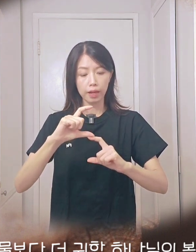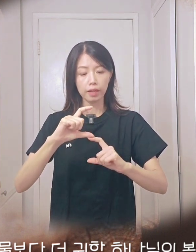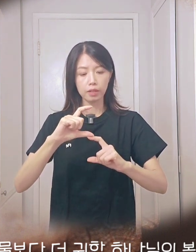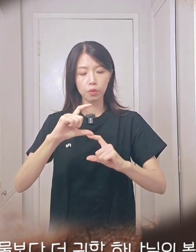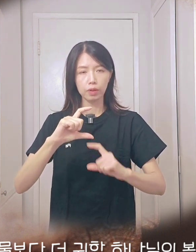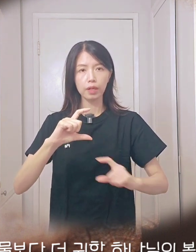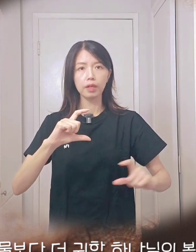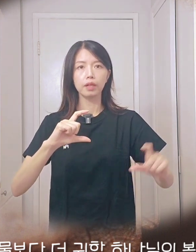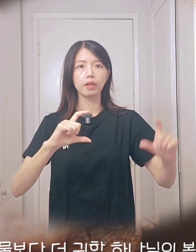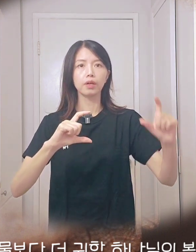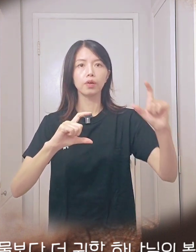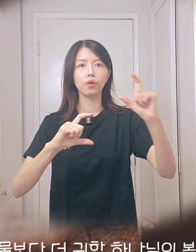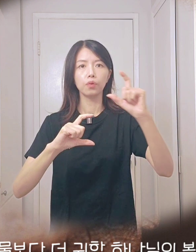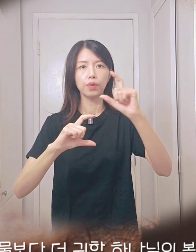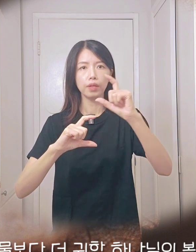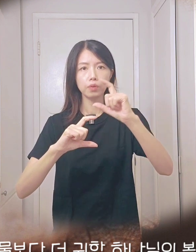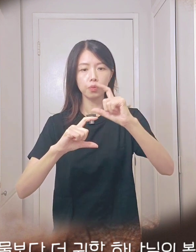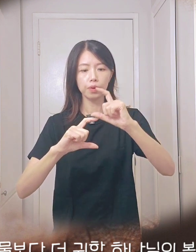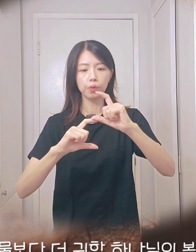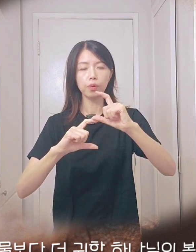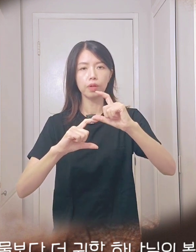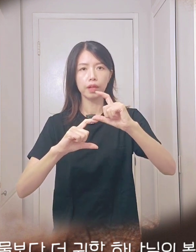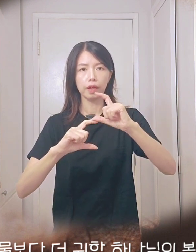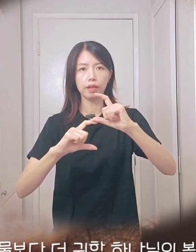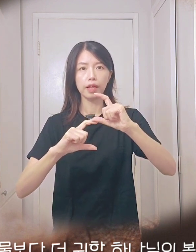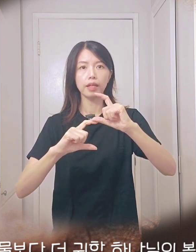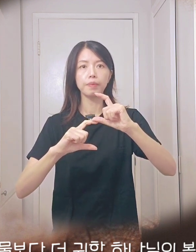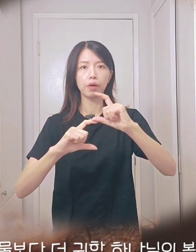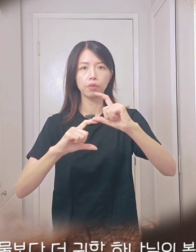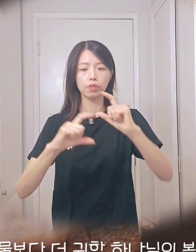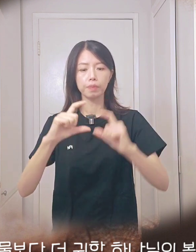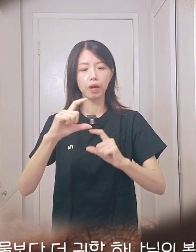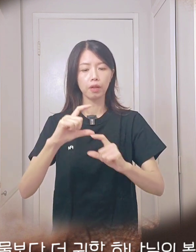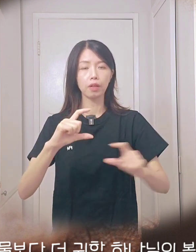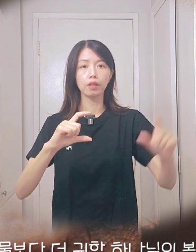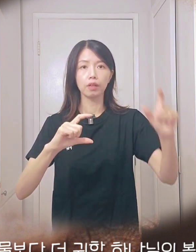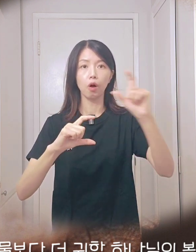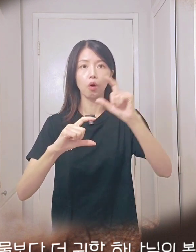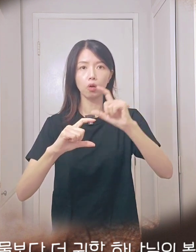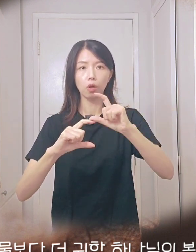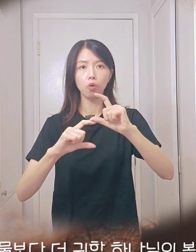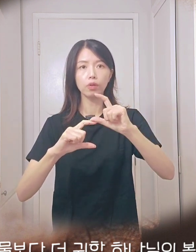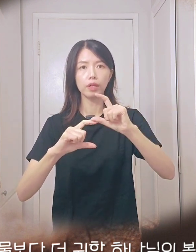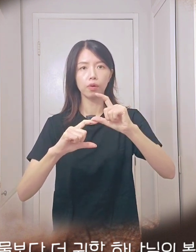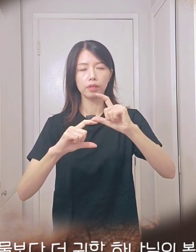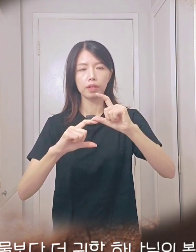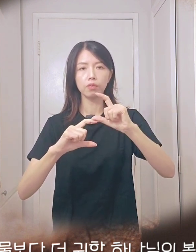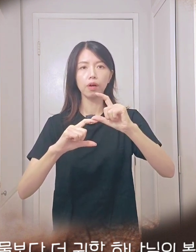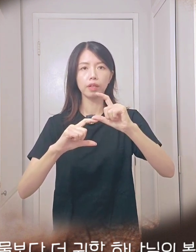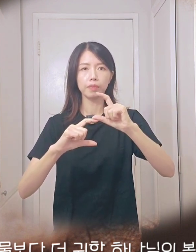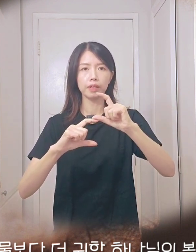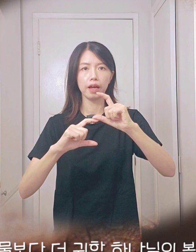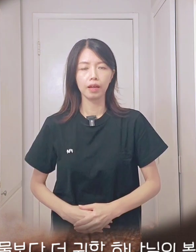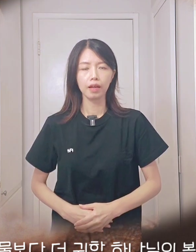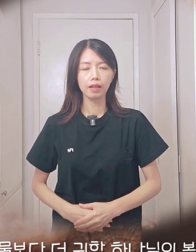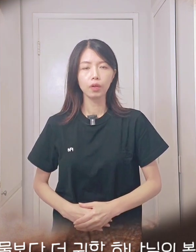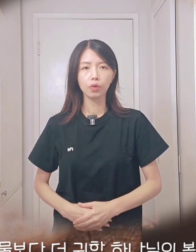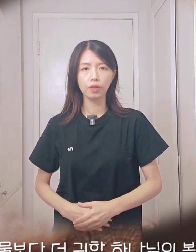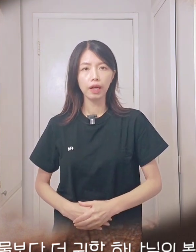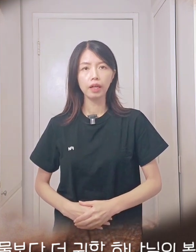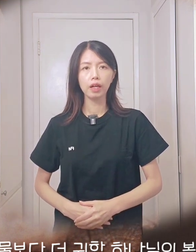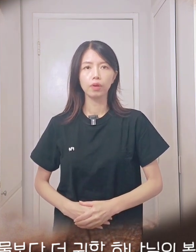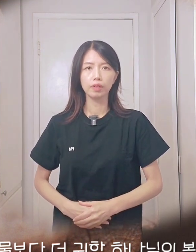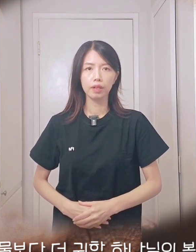아래에 있는 손이 위에 있는 손 위로 이렇게 자리를 바꿔주시면 더욱이라고 한 뜻의 수어가 됩니다.